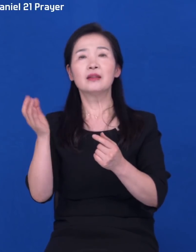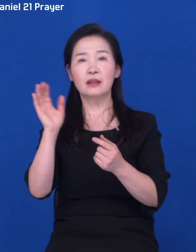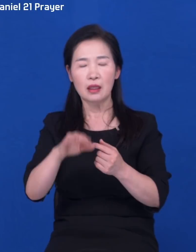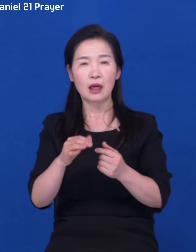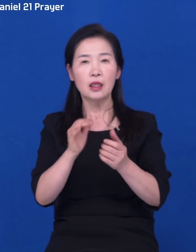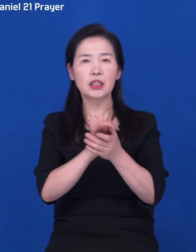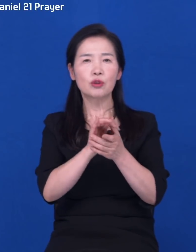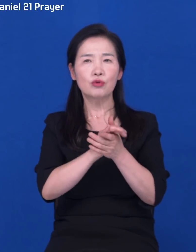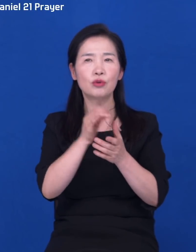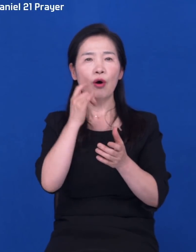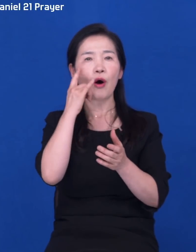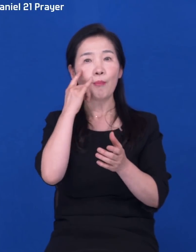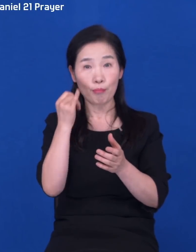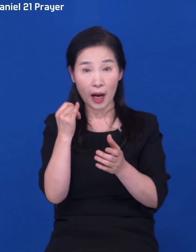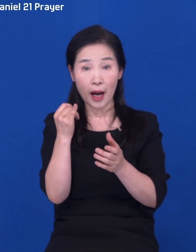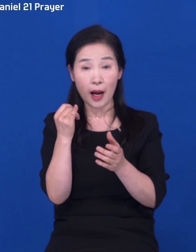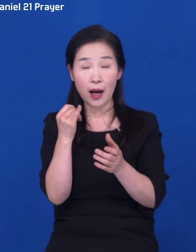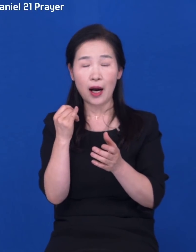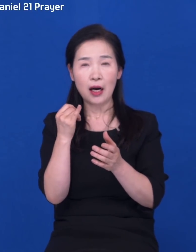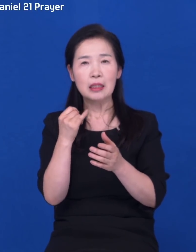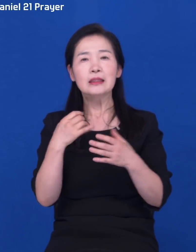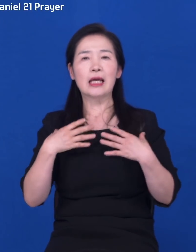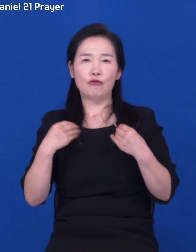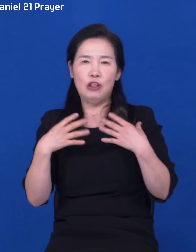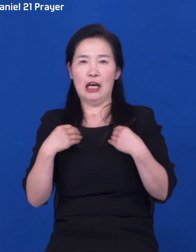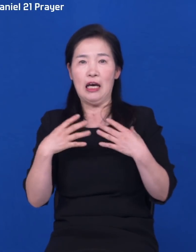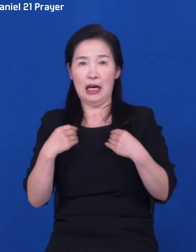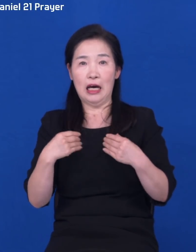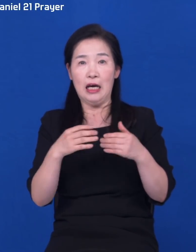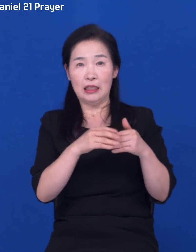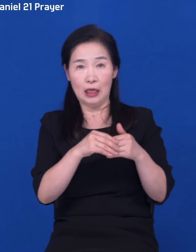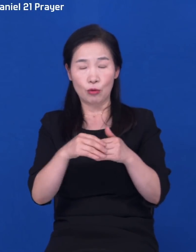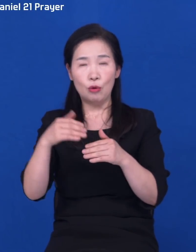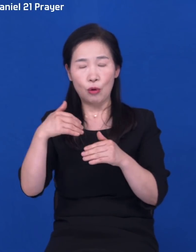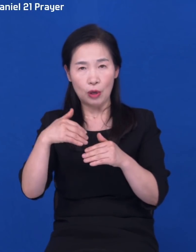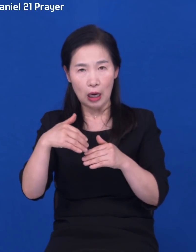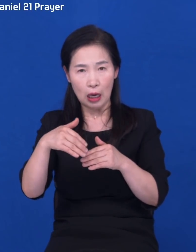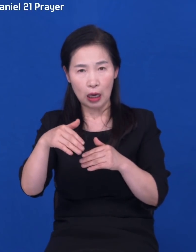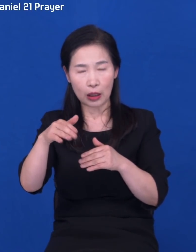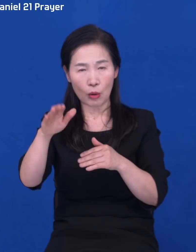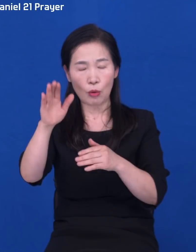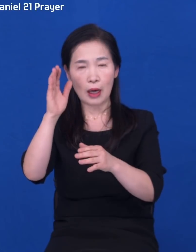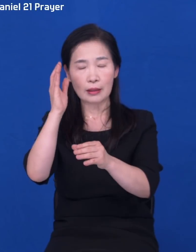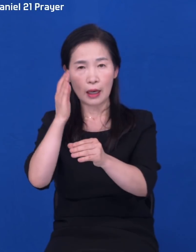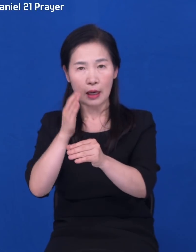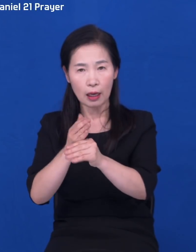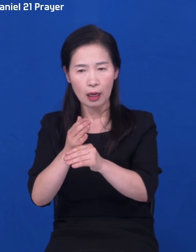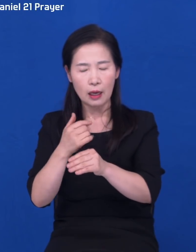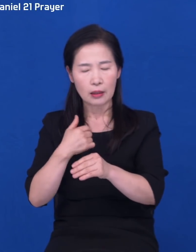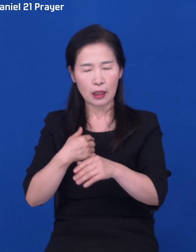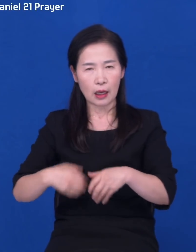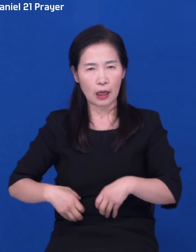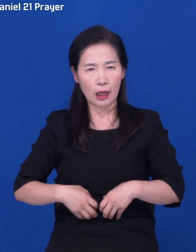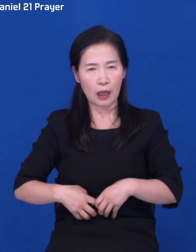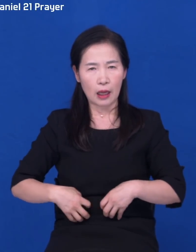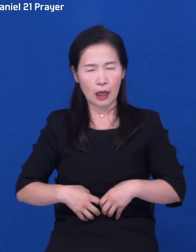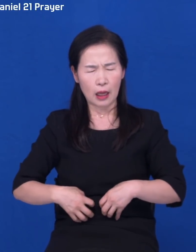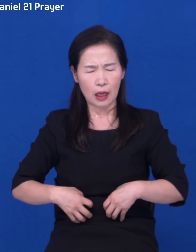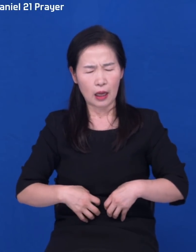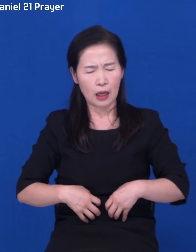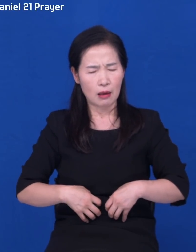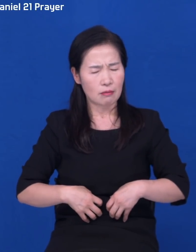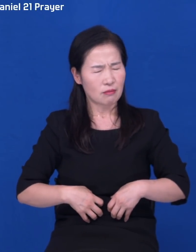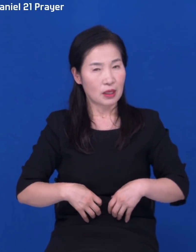우연히 저를 사우나 데리고 가려고 하시다가 제가 머뭇거리는 모습에 이상함을 눈치채시고 저를 이제 병원에